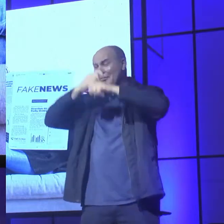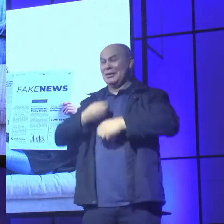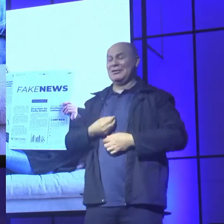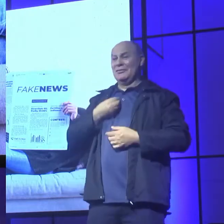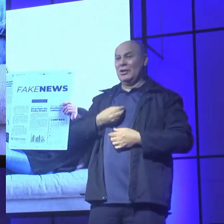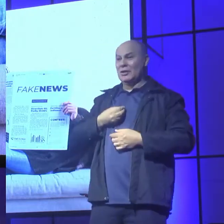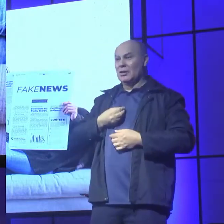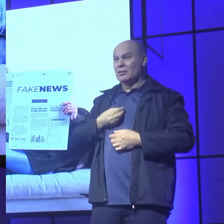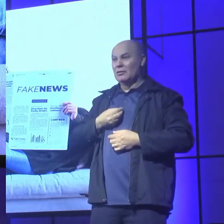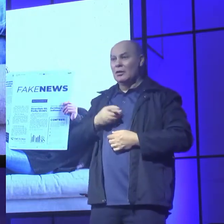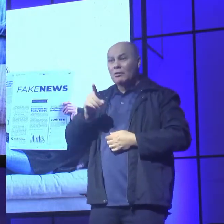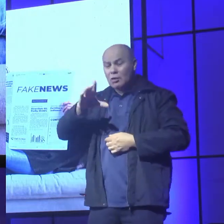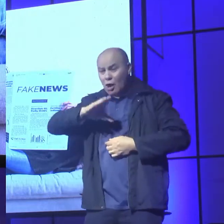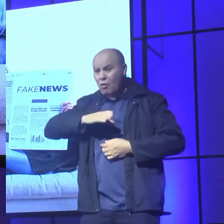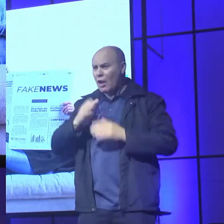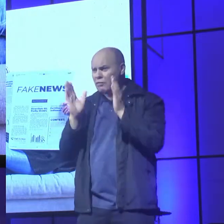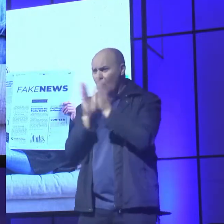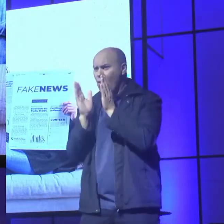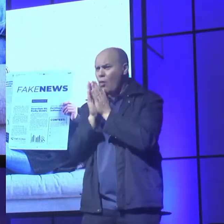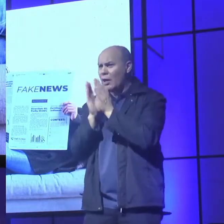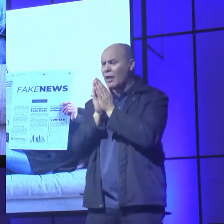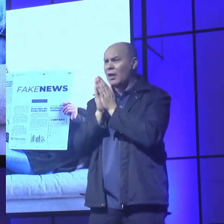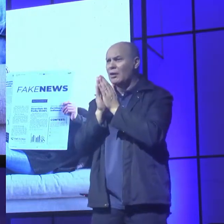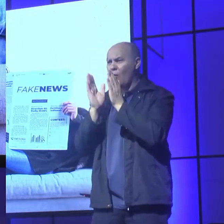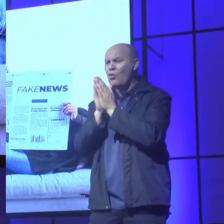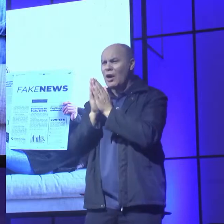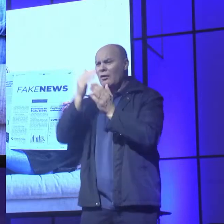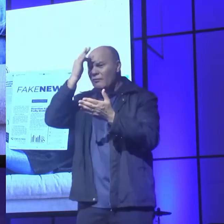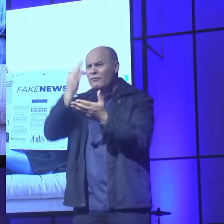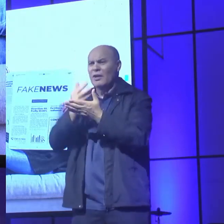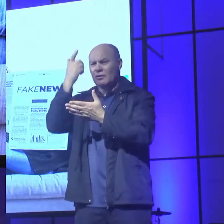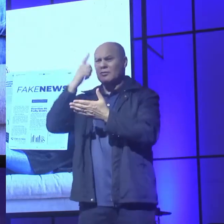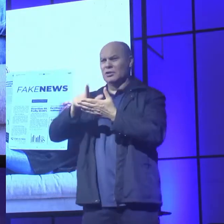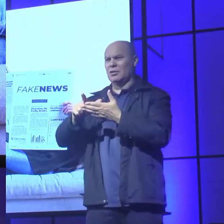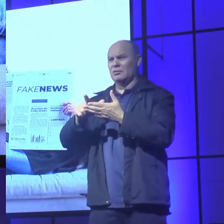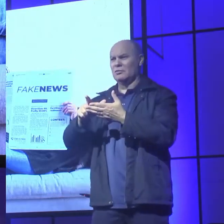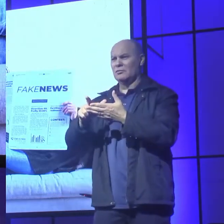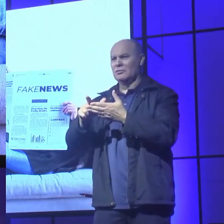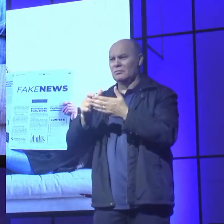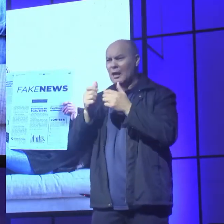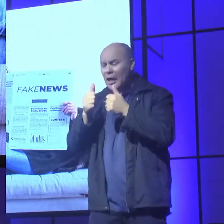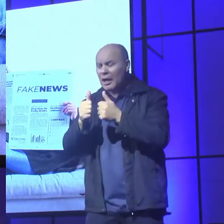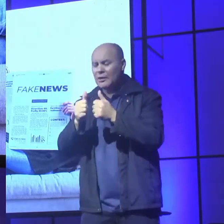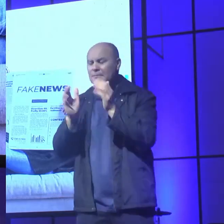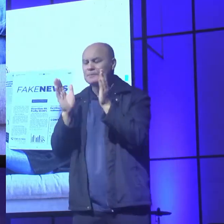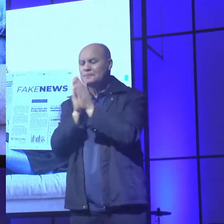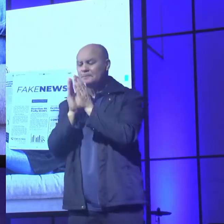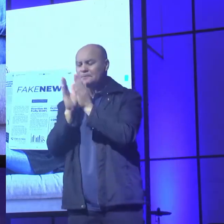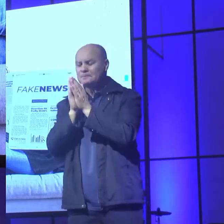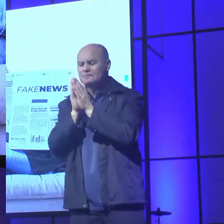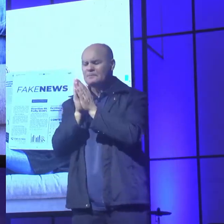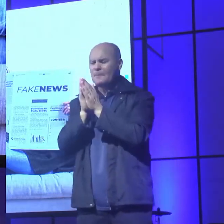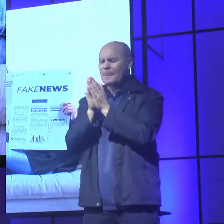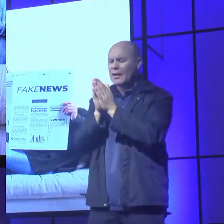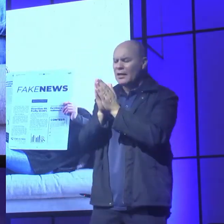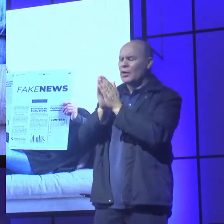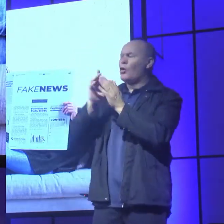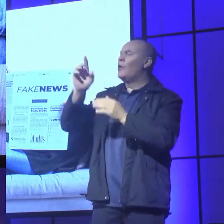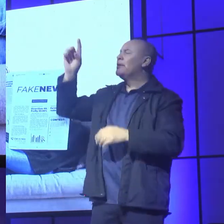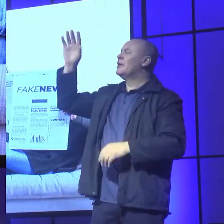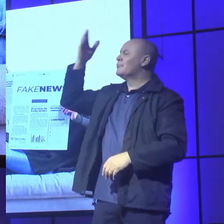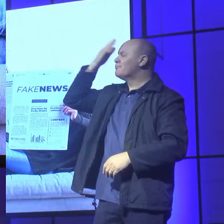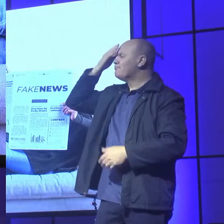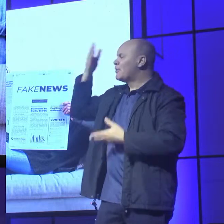quero orar juntamente com você também. Pai, nesta manhã, Deus, confrontados com a Tua verdade, a verdade da